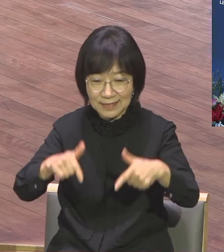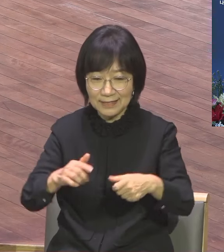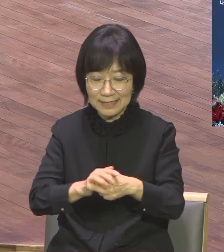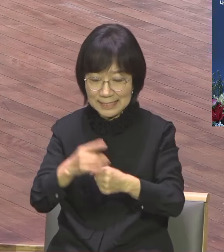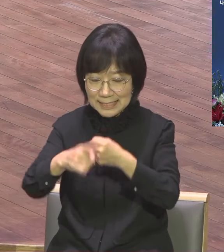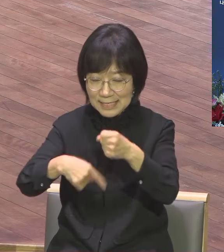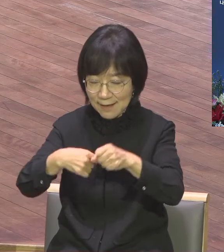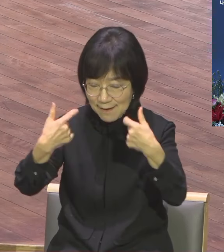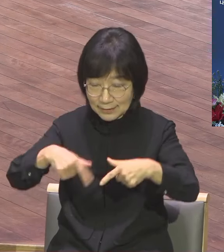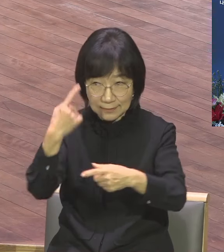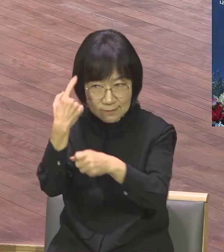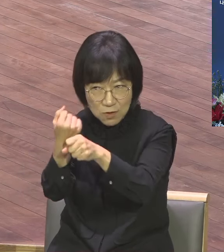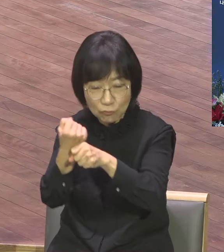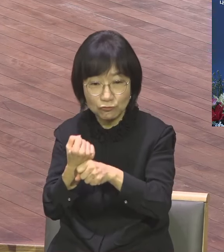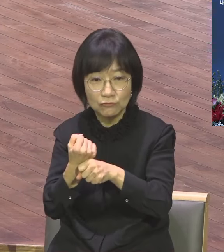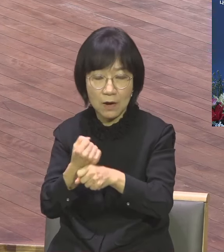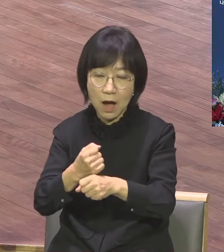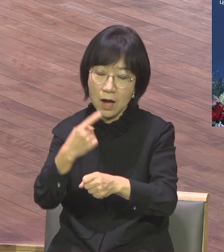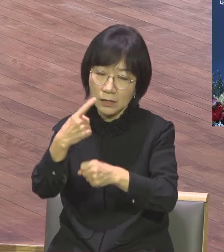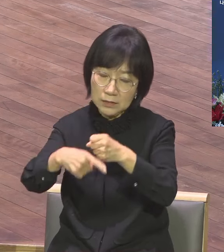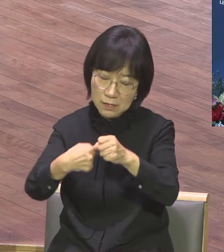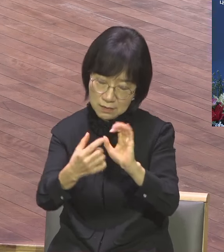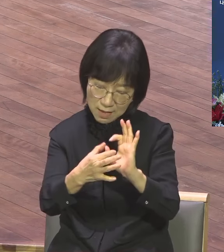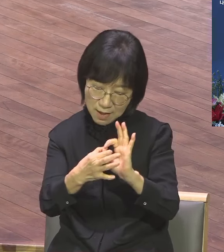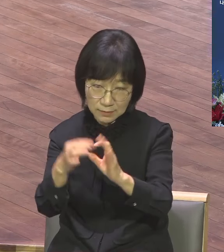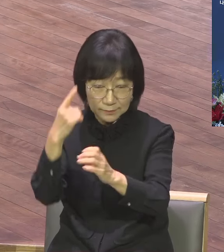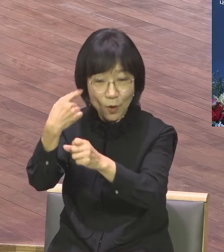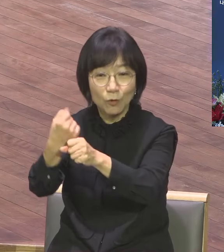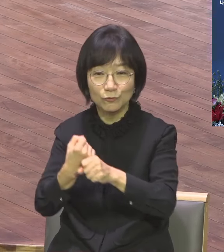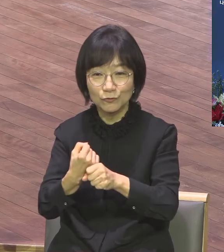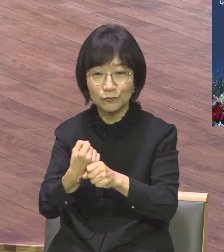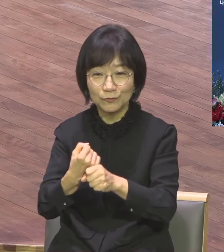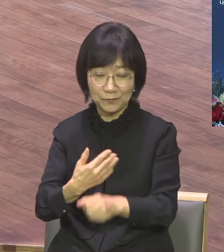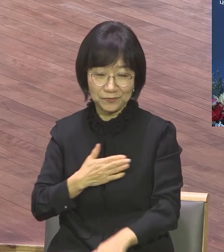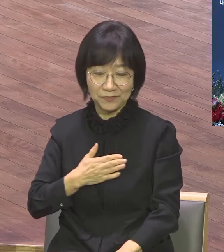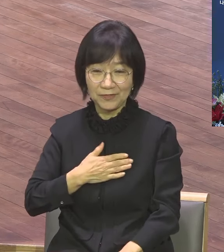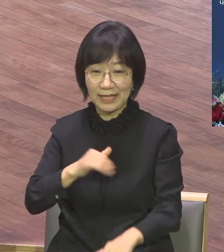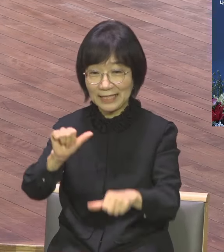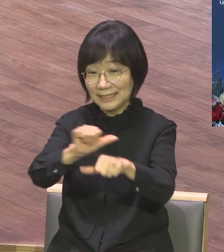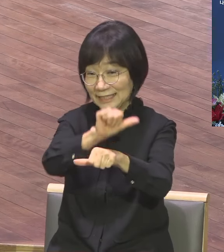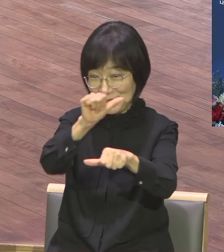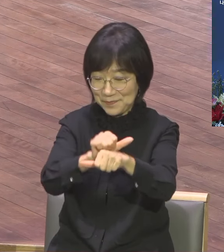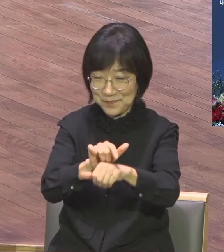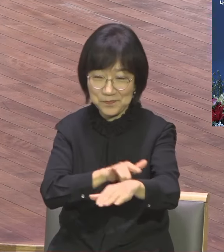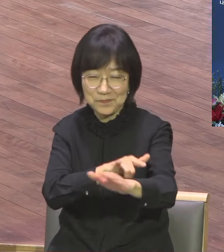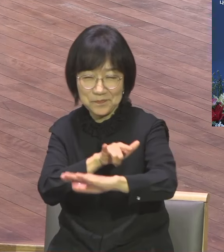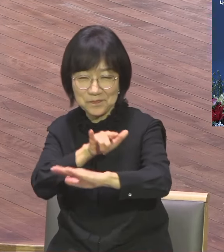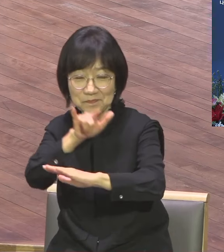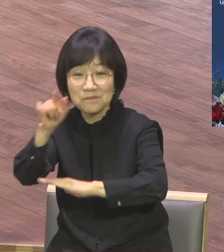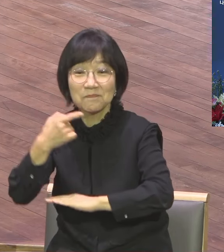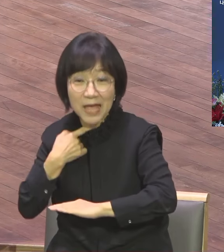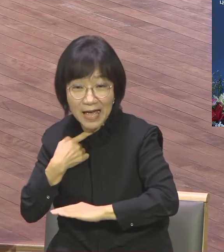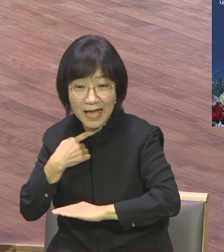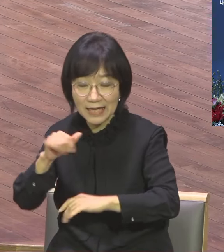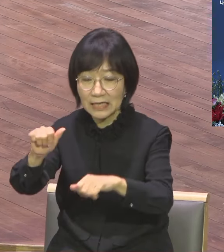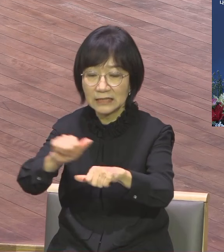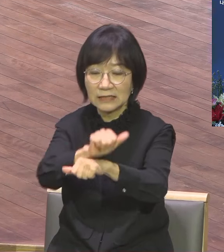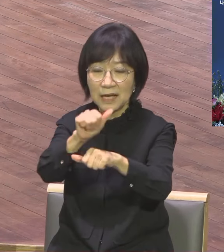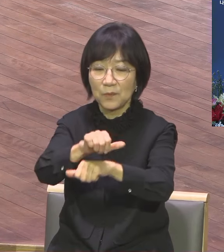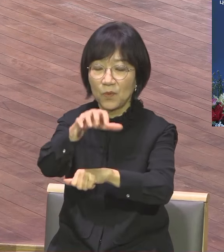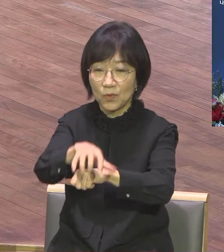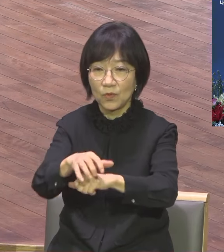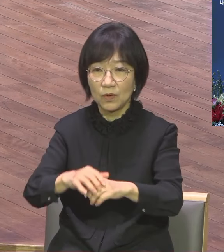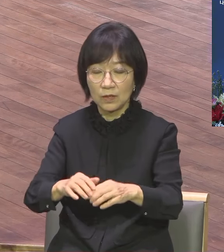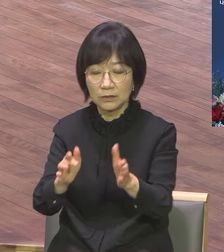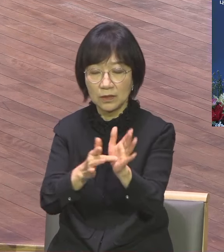대결을 합니다. 1년 내내 제가 싱가포르 가봤더니 싱가포르 있고 예수도 안 믿어요. 안